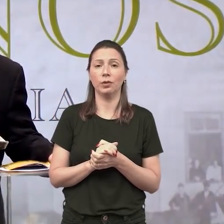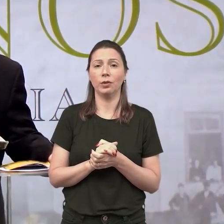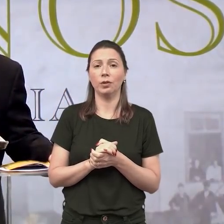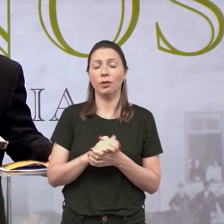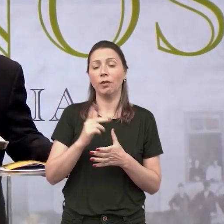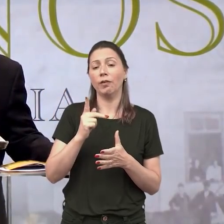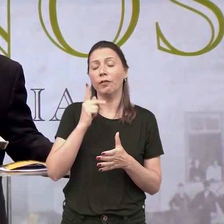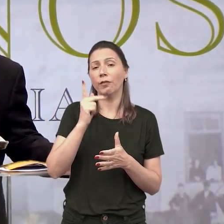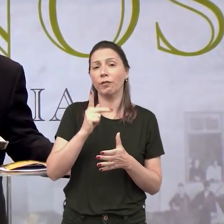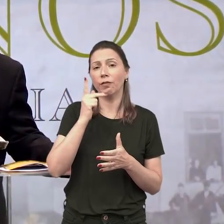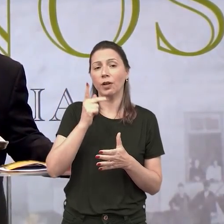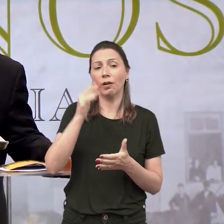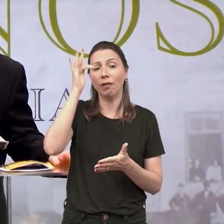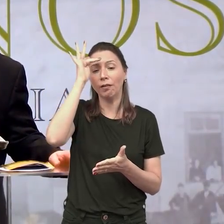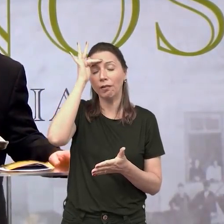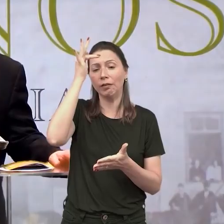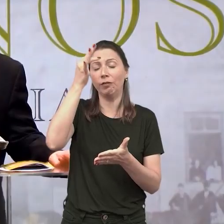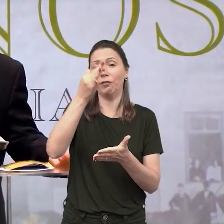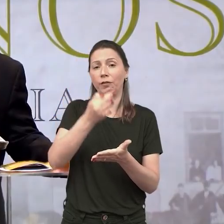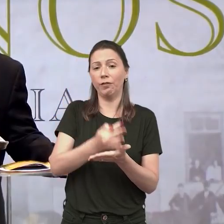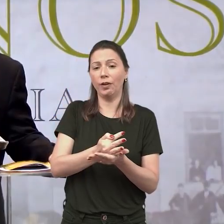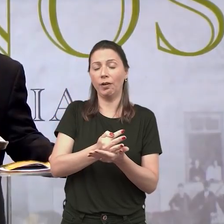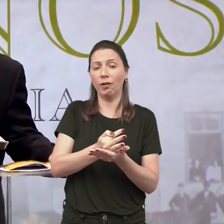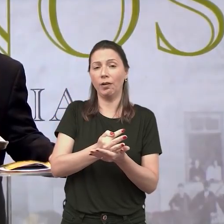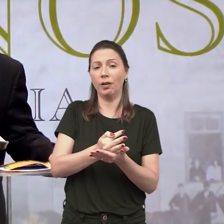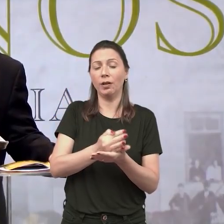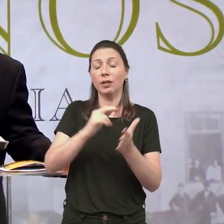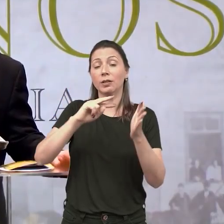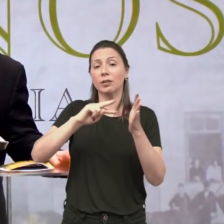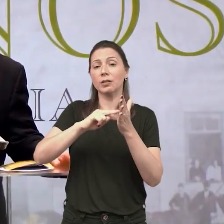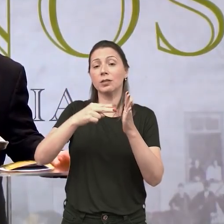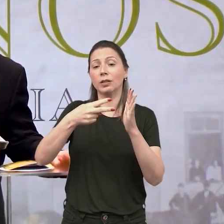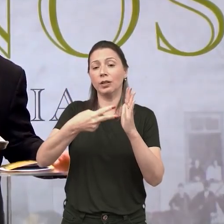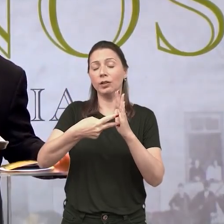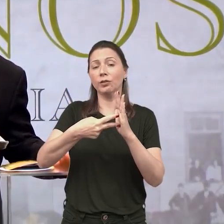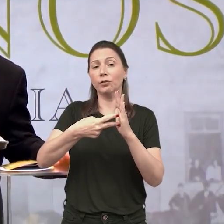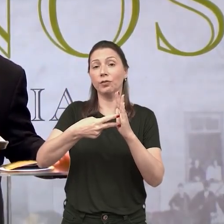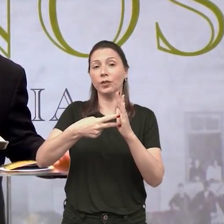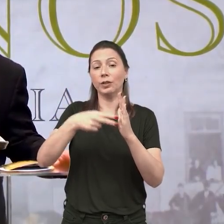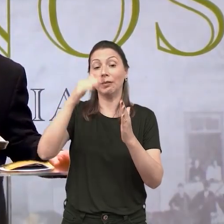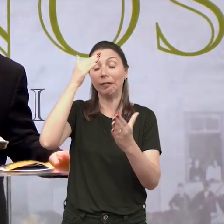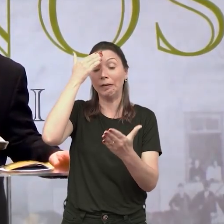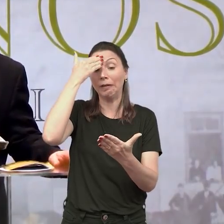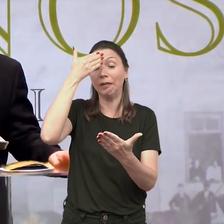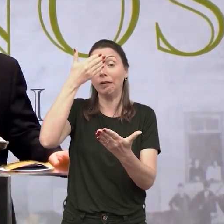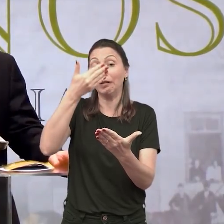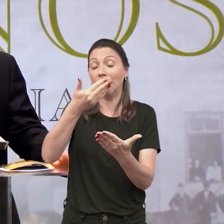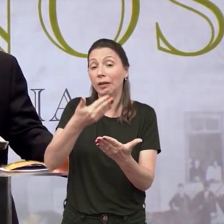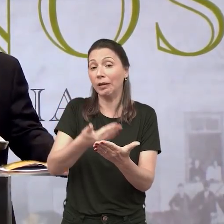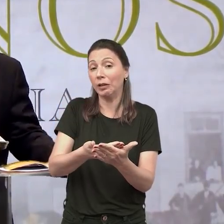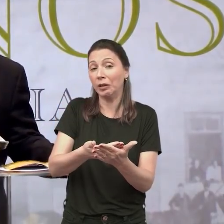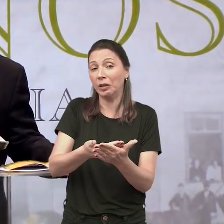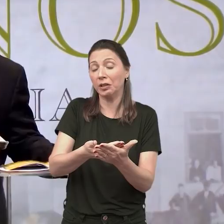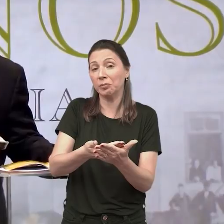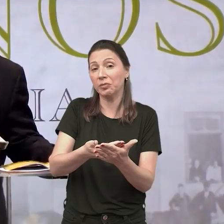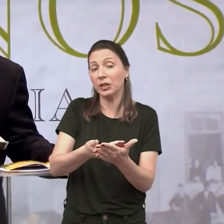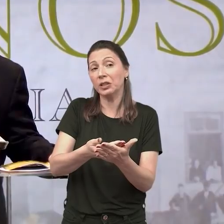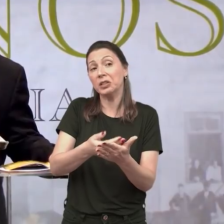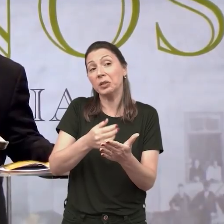fé significa crer de antemão naquilo que só faz sentido o inverso.